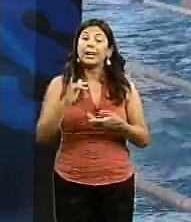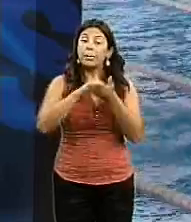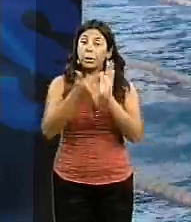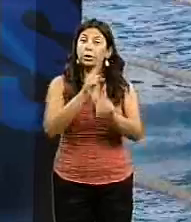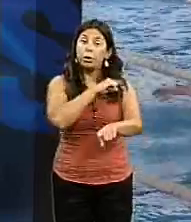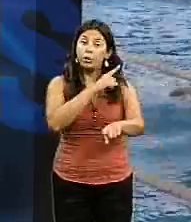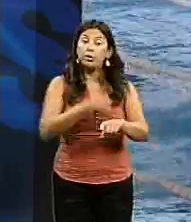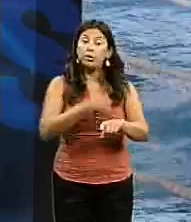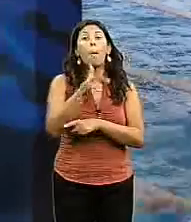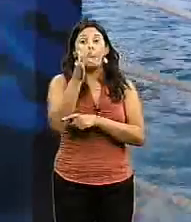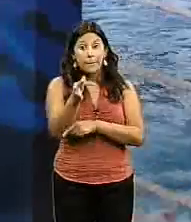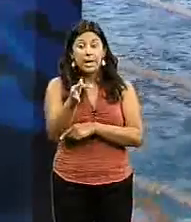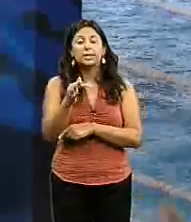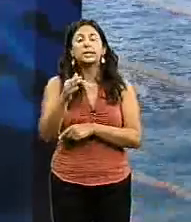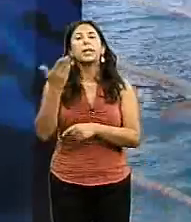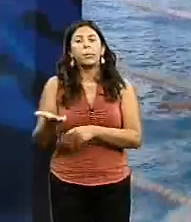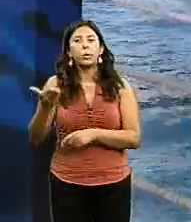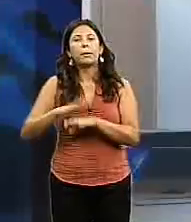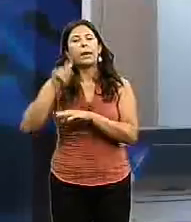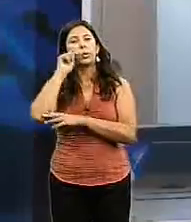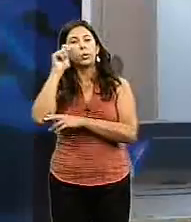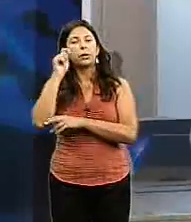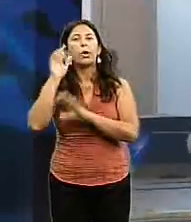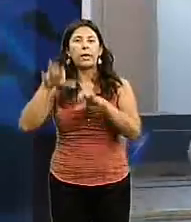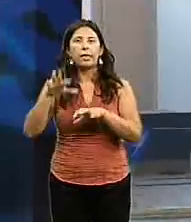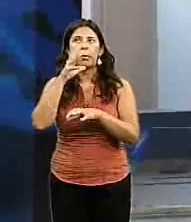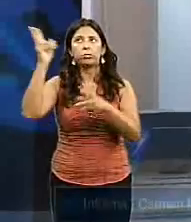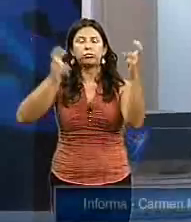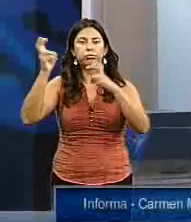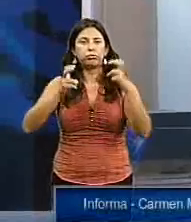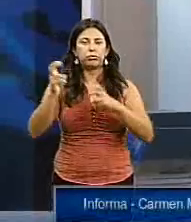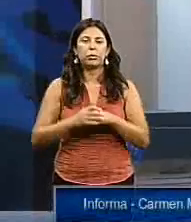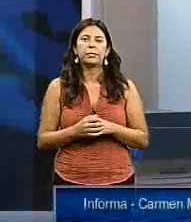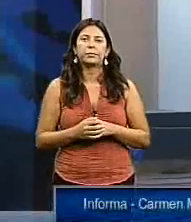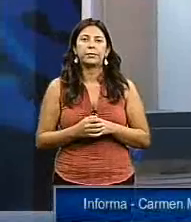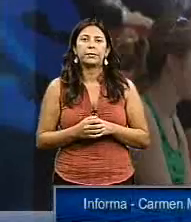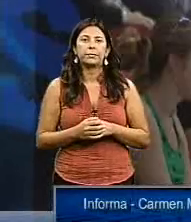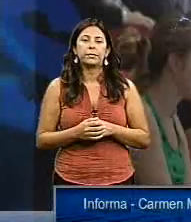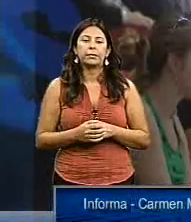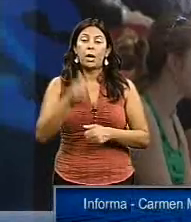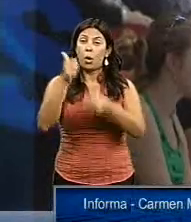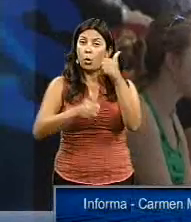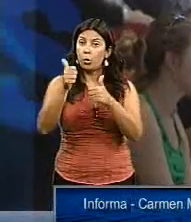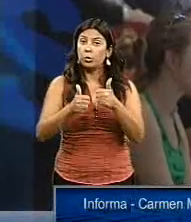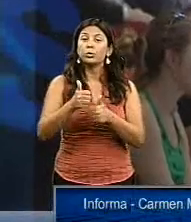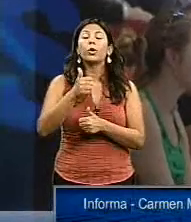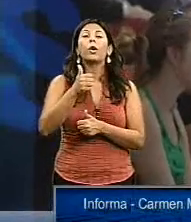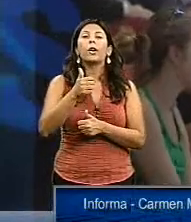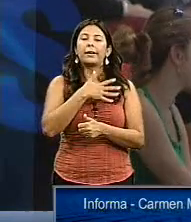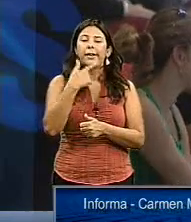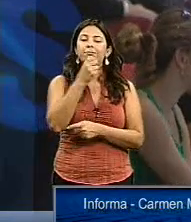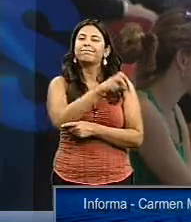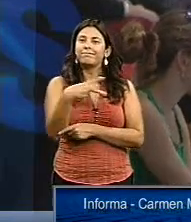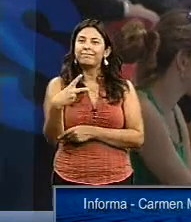de manifiesto la importancia turística para la ciudad de acoger este evento. Una cita que va a generar un importante flujo económico para